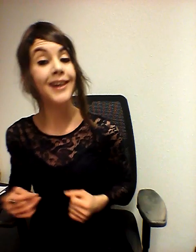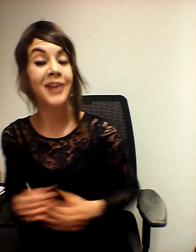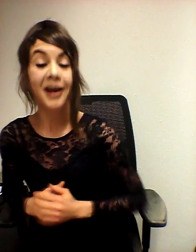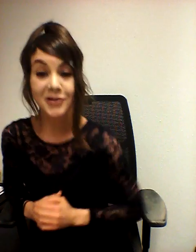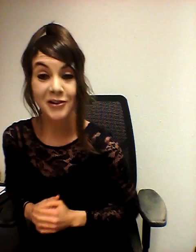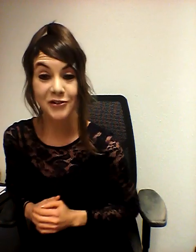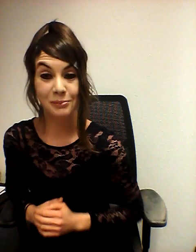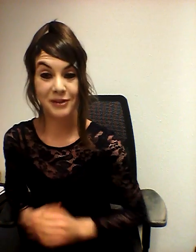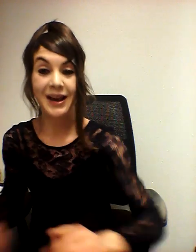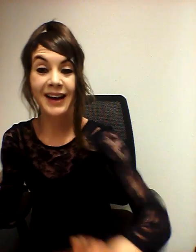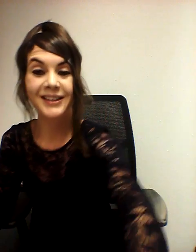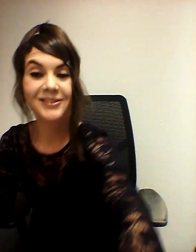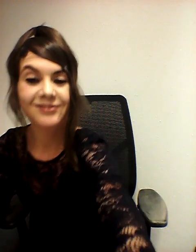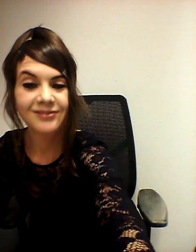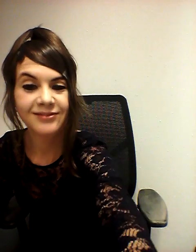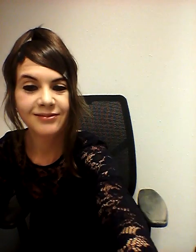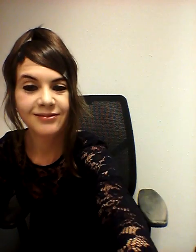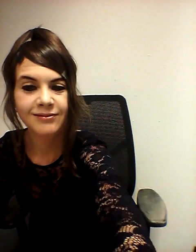als antwoord op je vraag